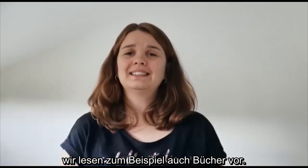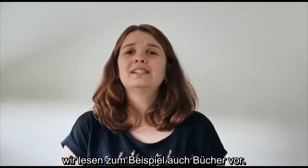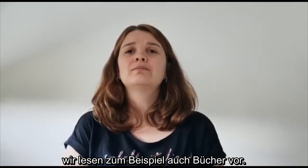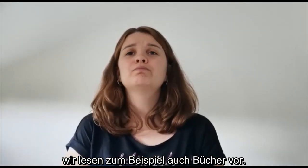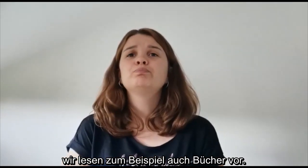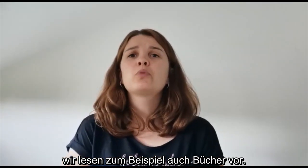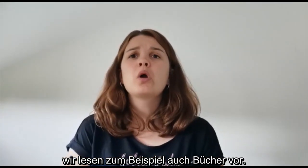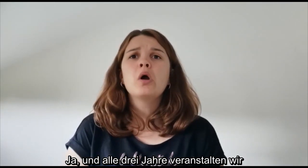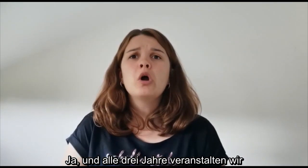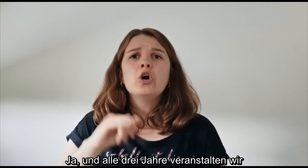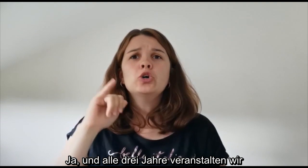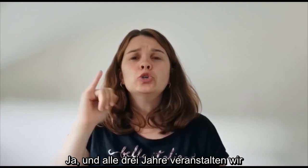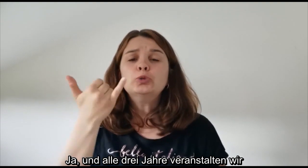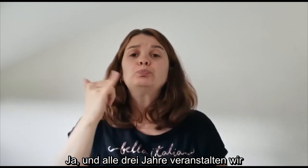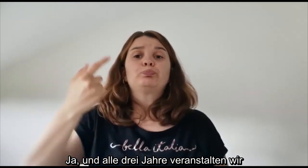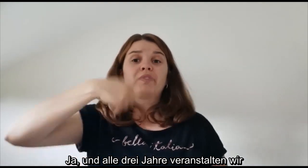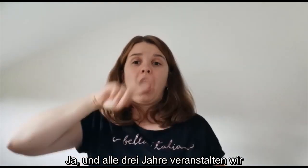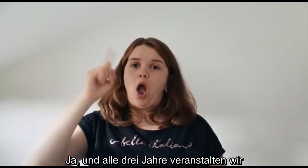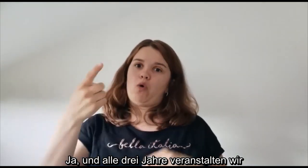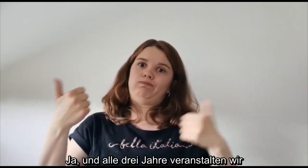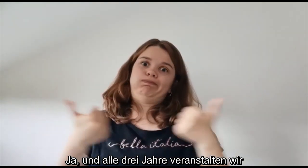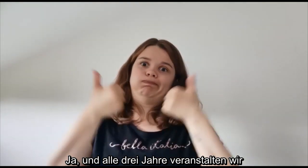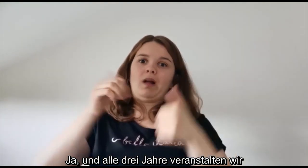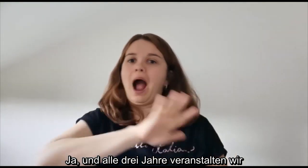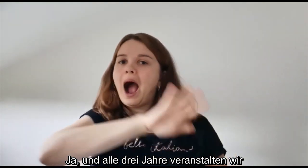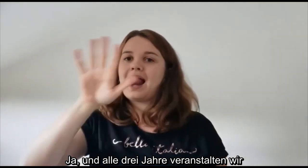lesen zum Beispiel auch Bücher vor Ja